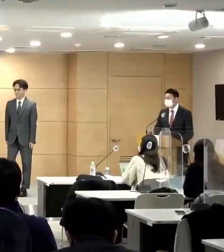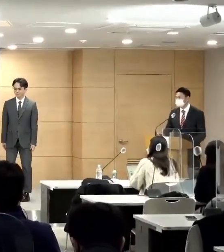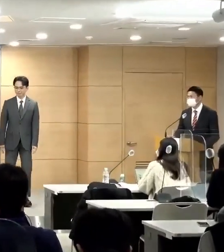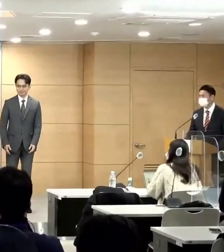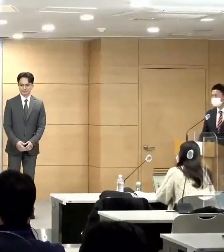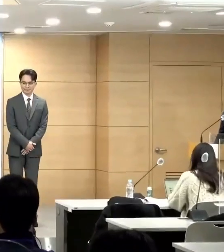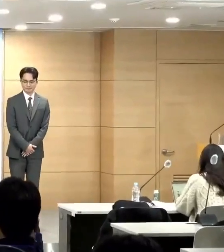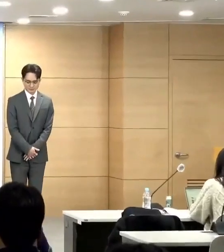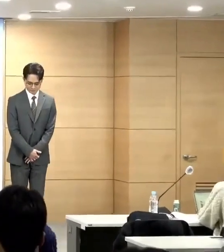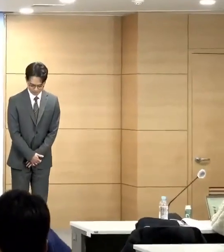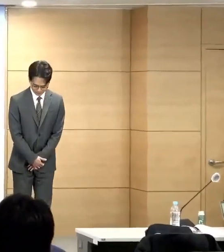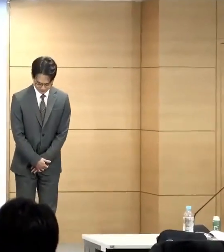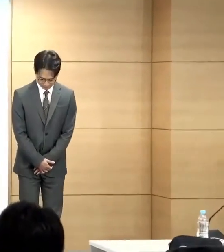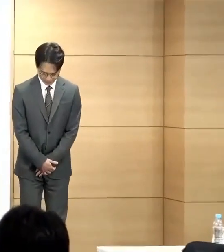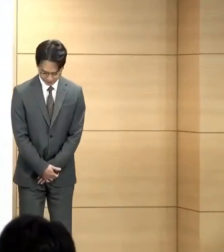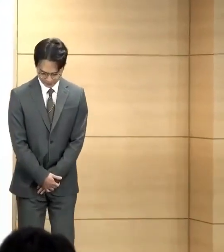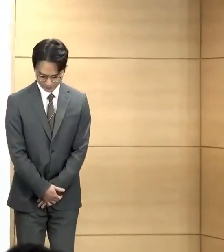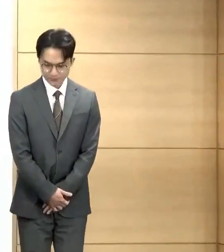제가